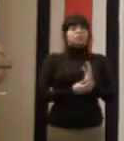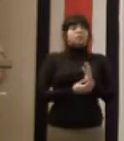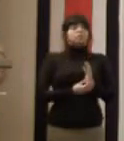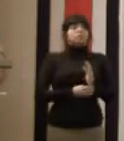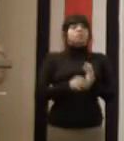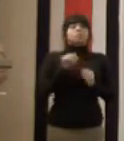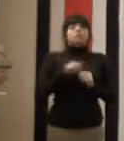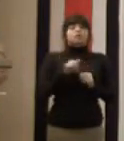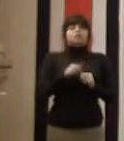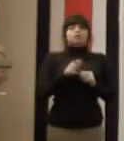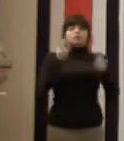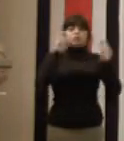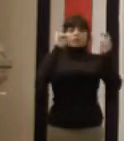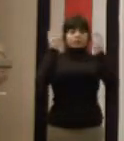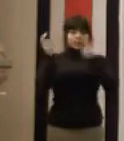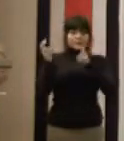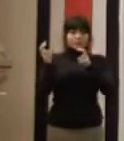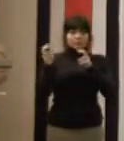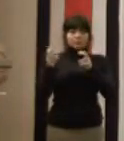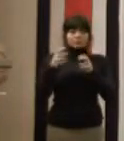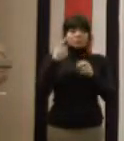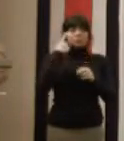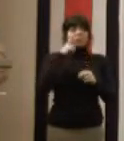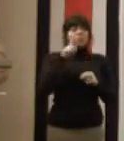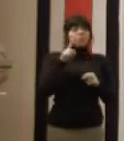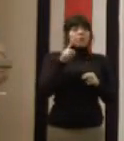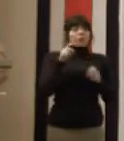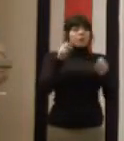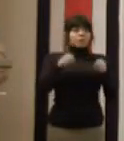Estos son temas que para ser